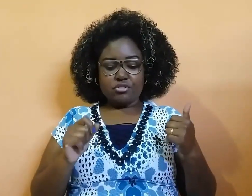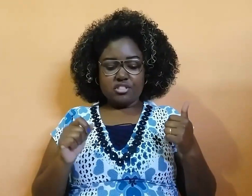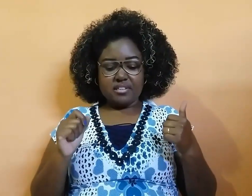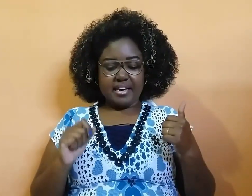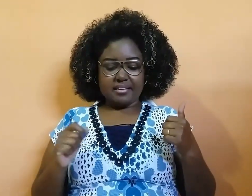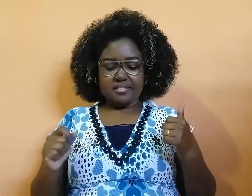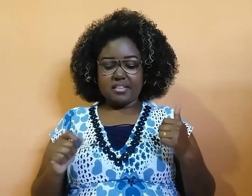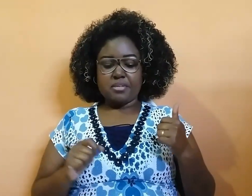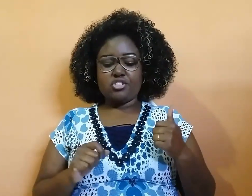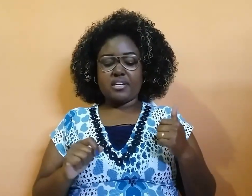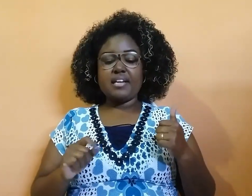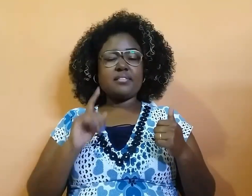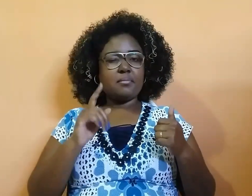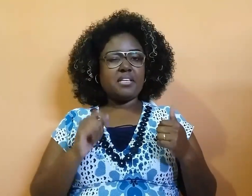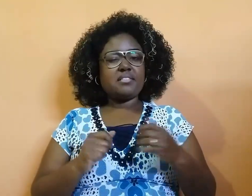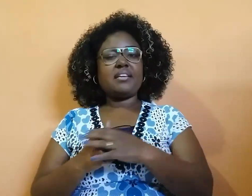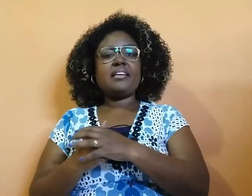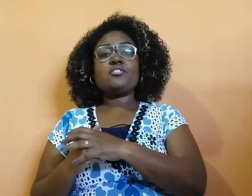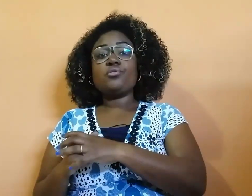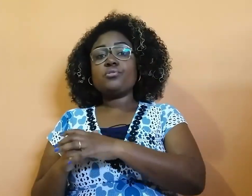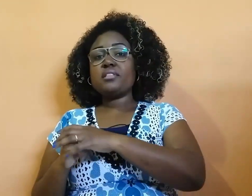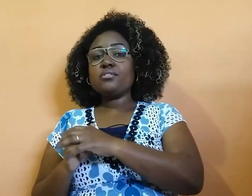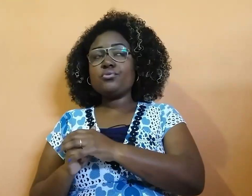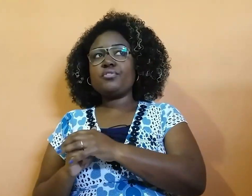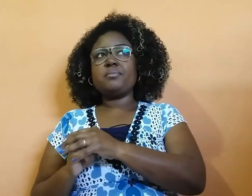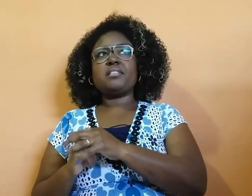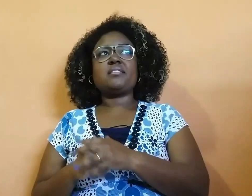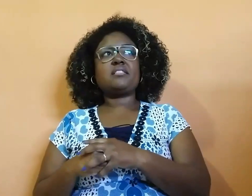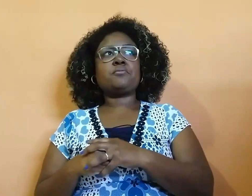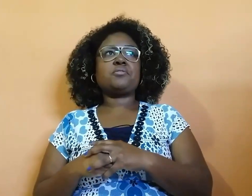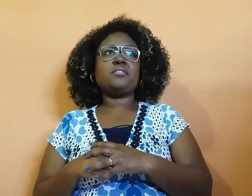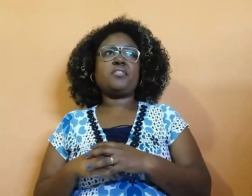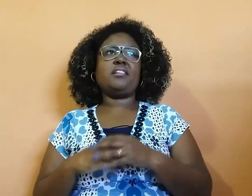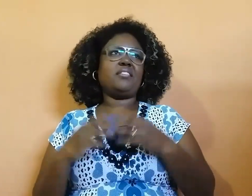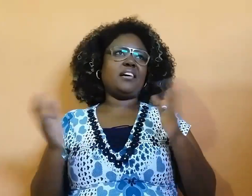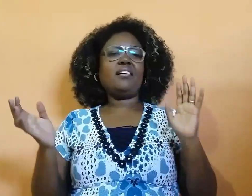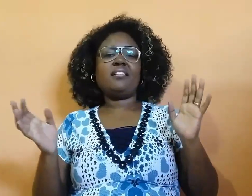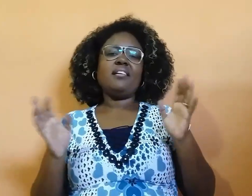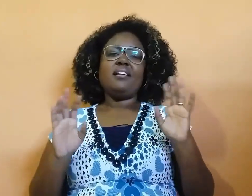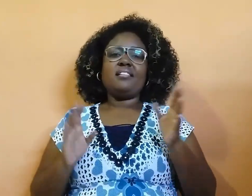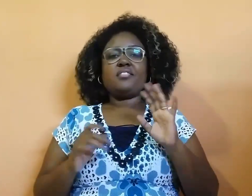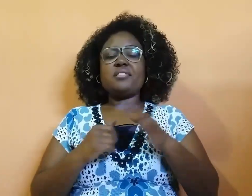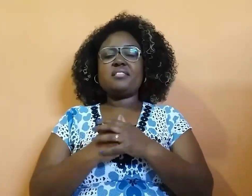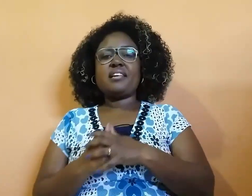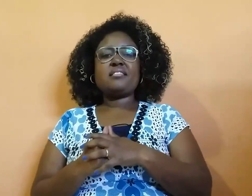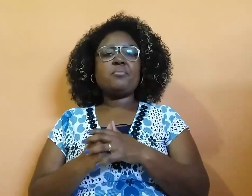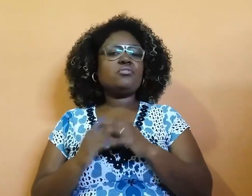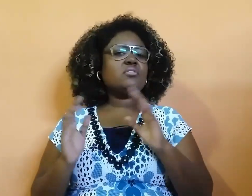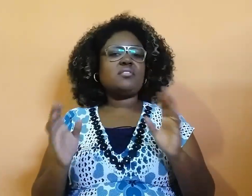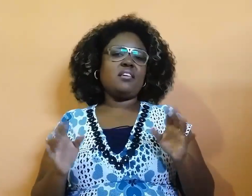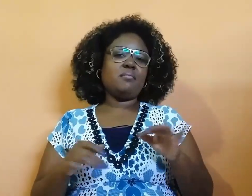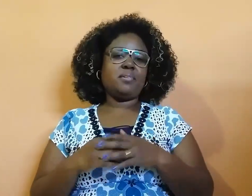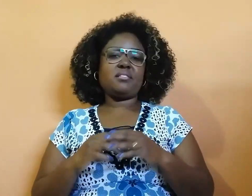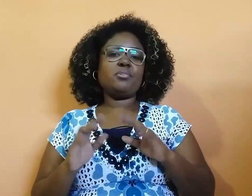fato de ter regras gramaticais também esclarece outra dúvida muitas vezes as pessoas falam a língua de sinais é muito simples é